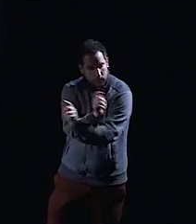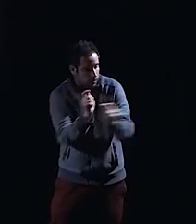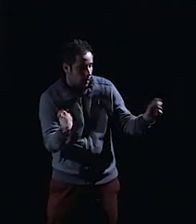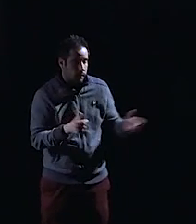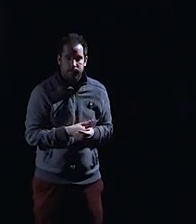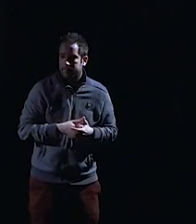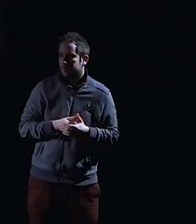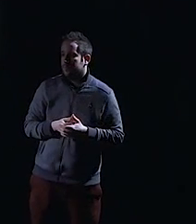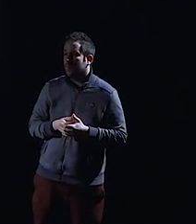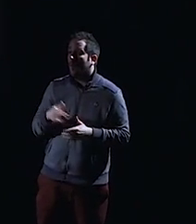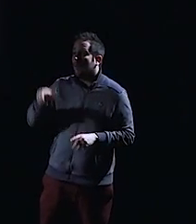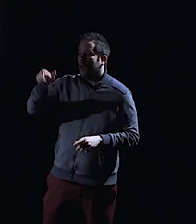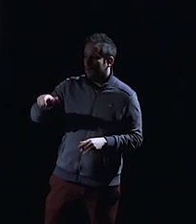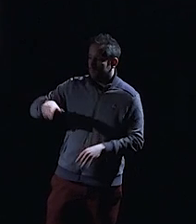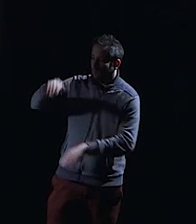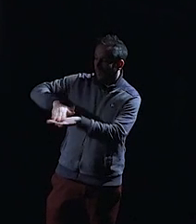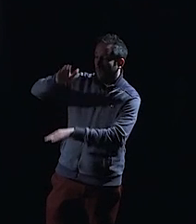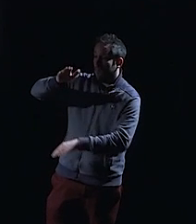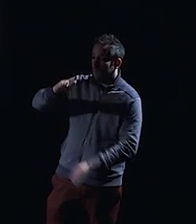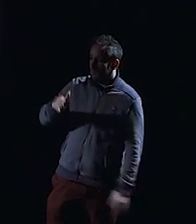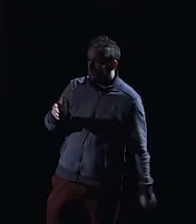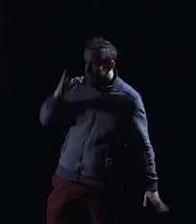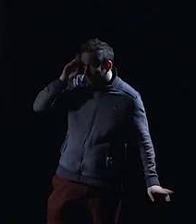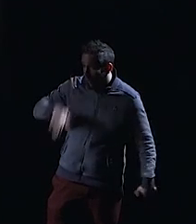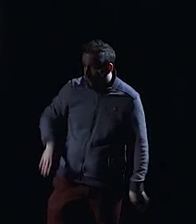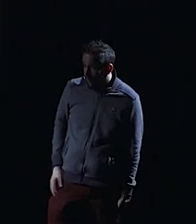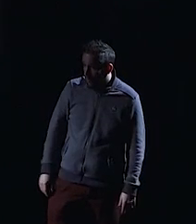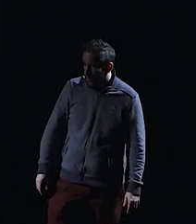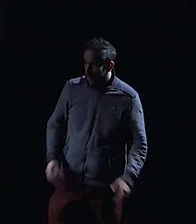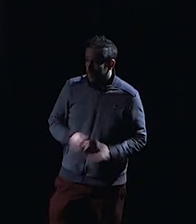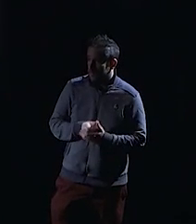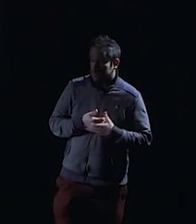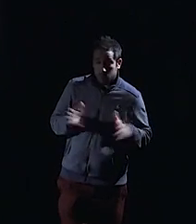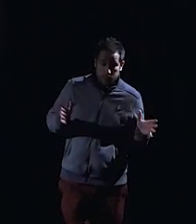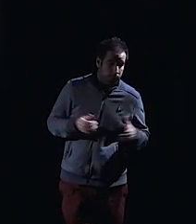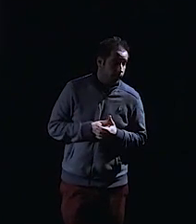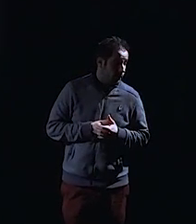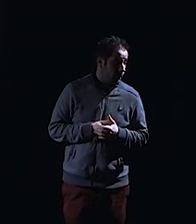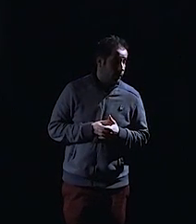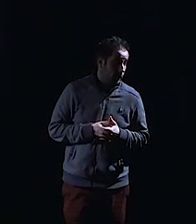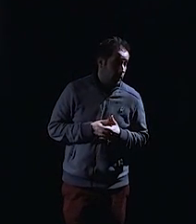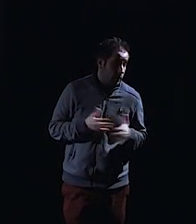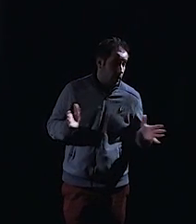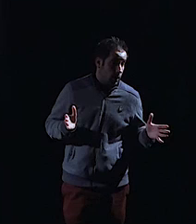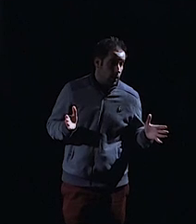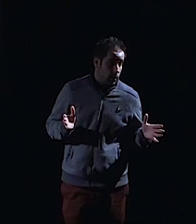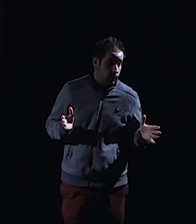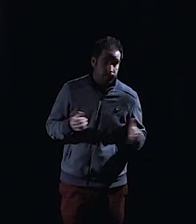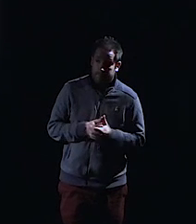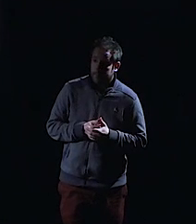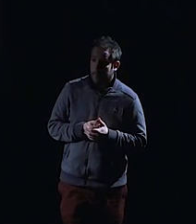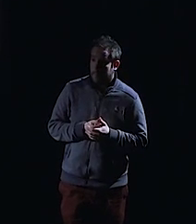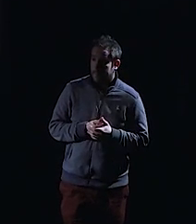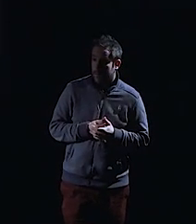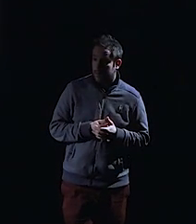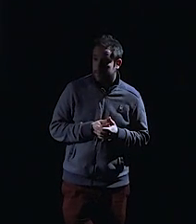dis, lui taper dessus de manière pavlovienne, ça ne servira à rien. Voilà. Et voilà, ce système-là ne produira pas ça, quoi. Voilà.